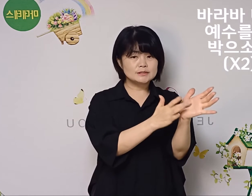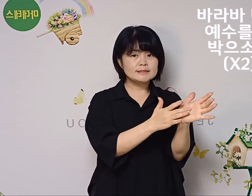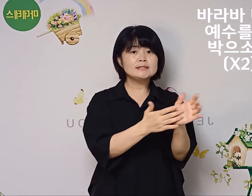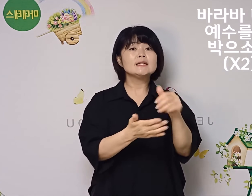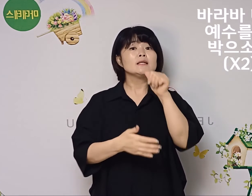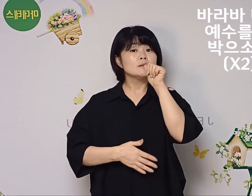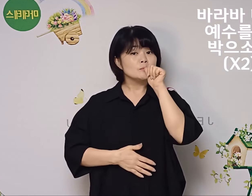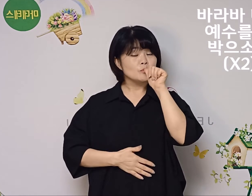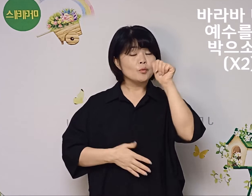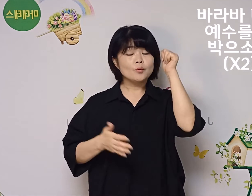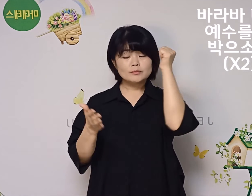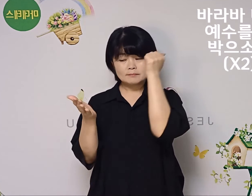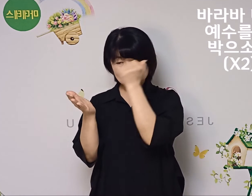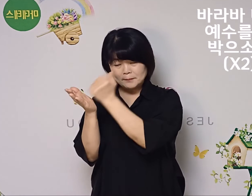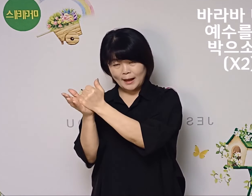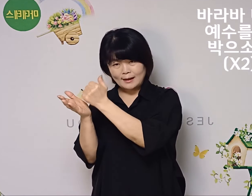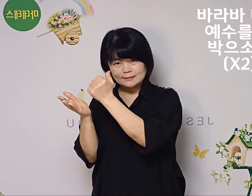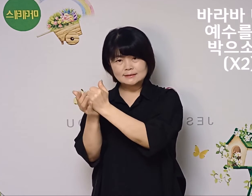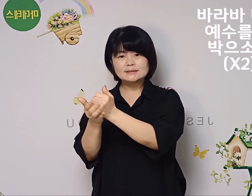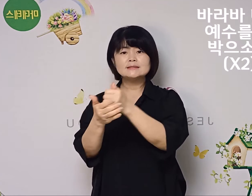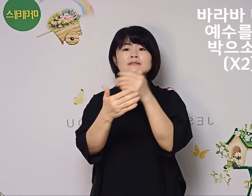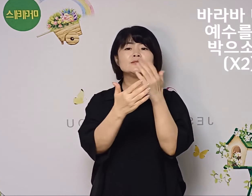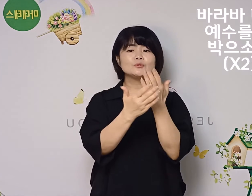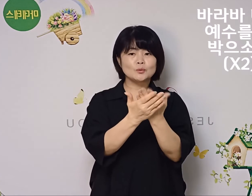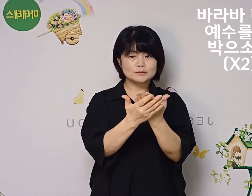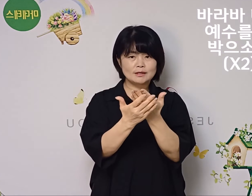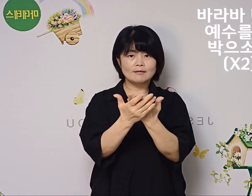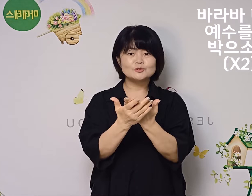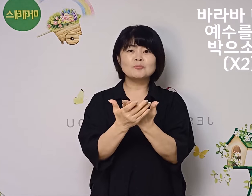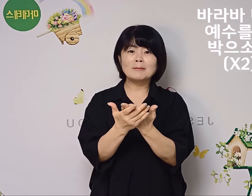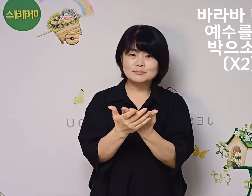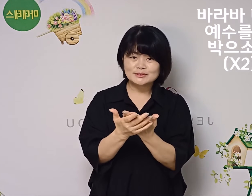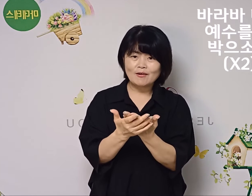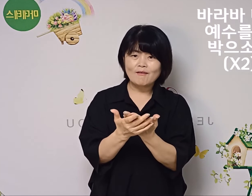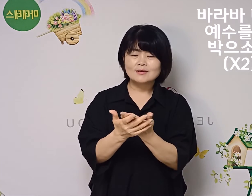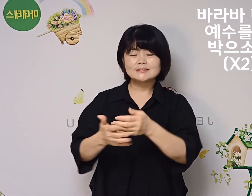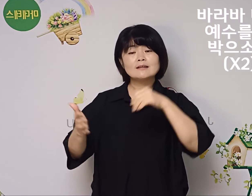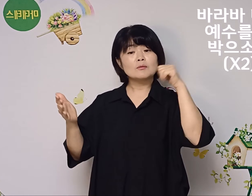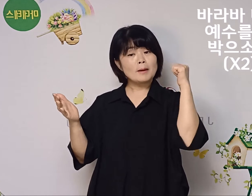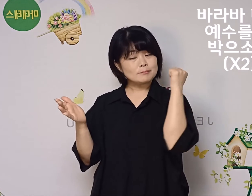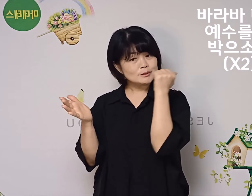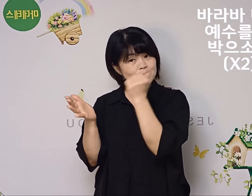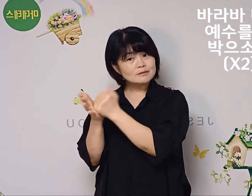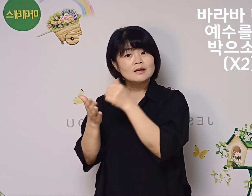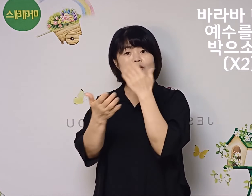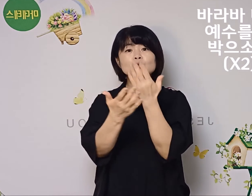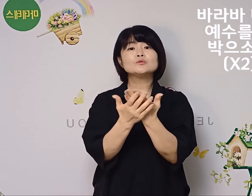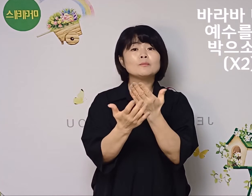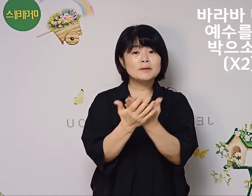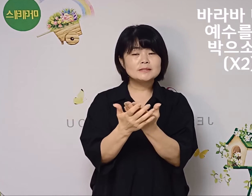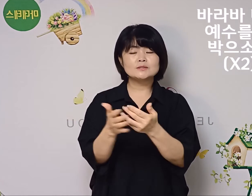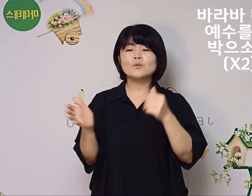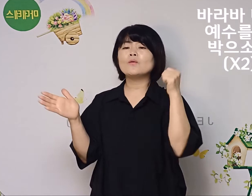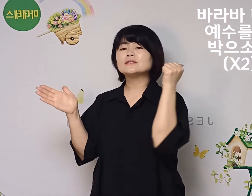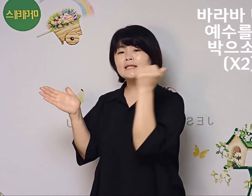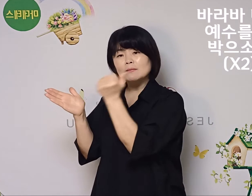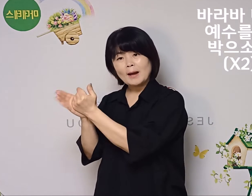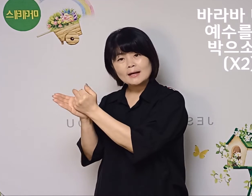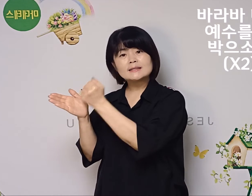예수를 못 박으소서. 좀 바쁘죠? 그냥 그럼 바쁘시면 소소 빼시고 그냥